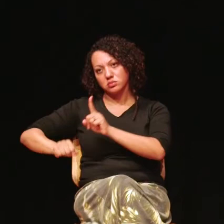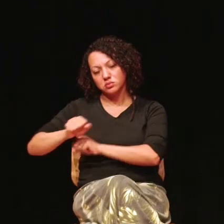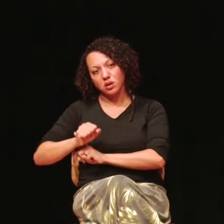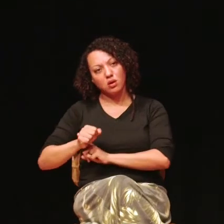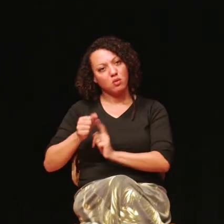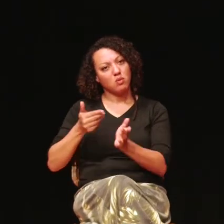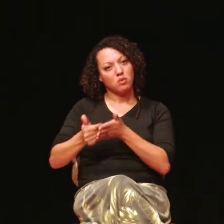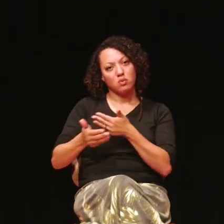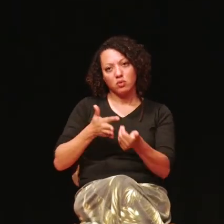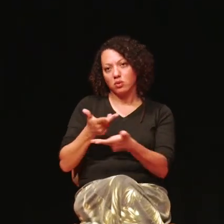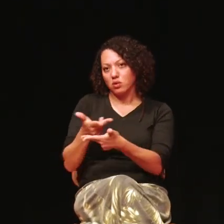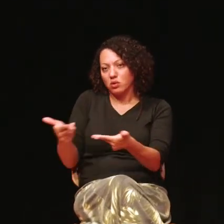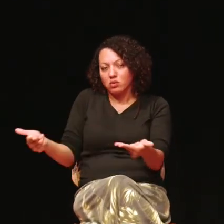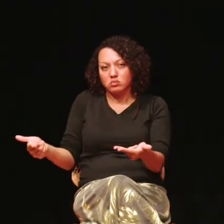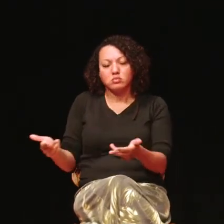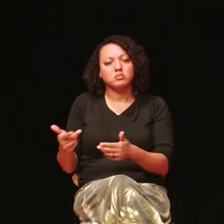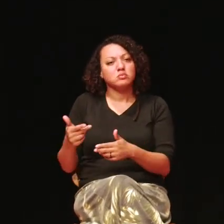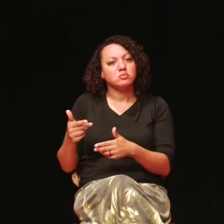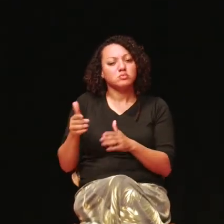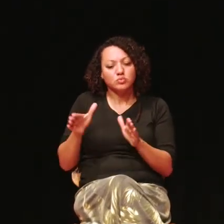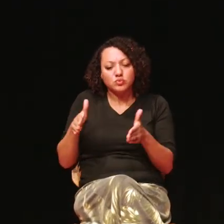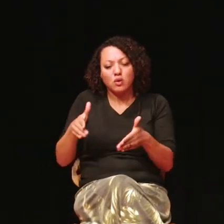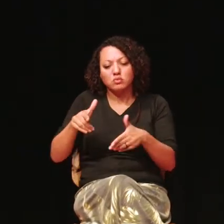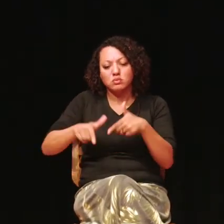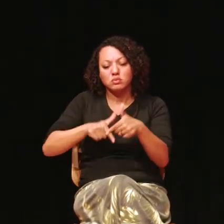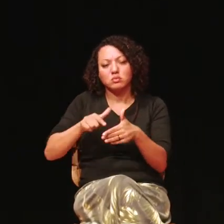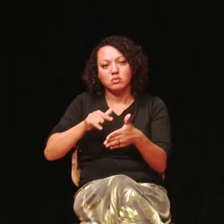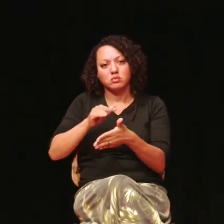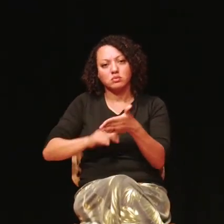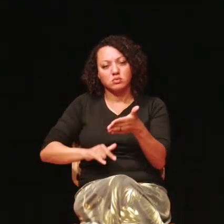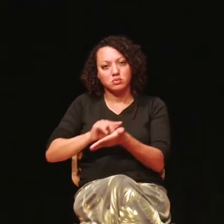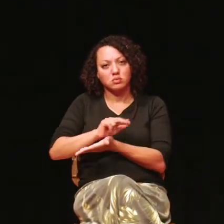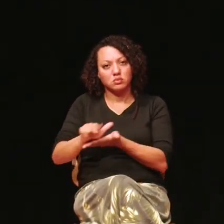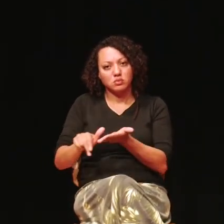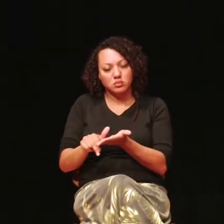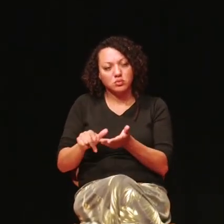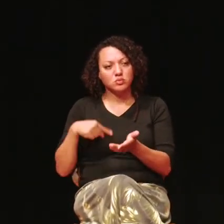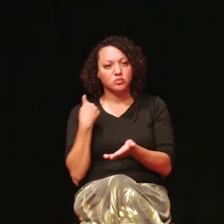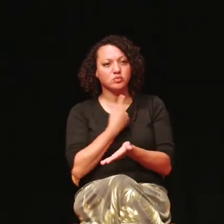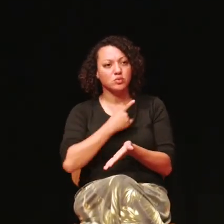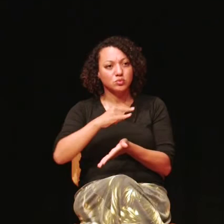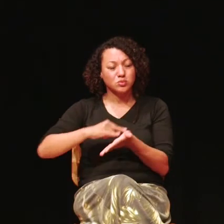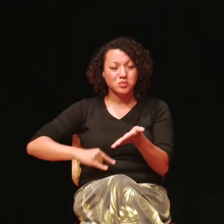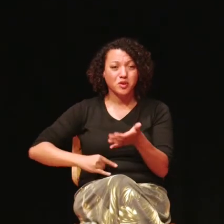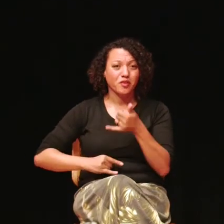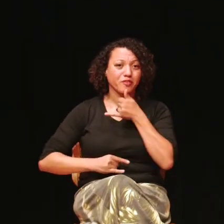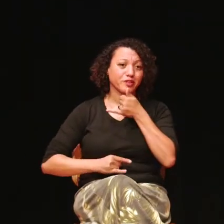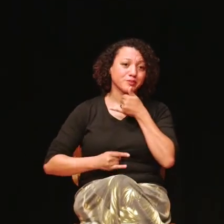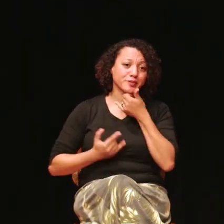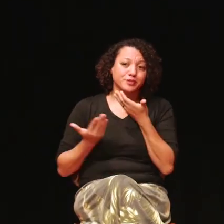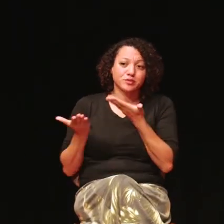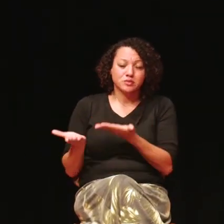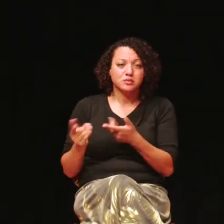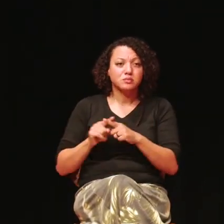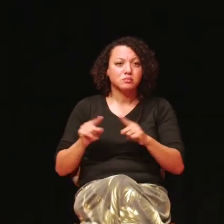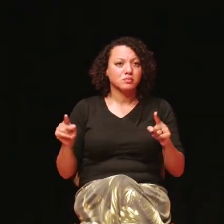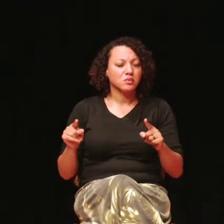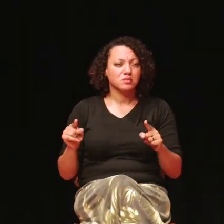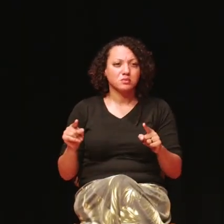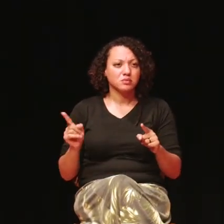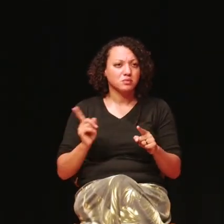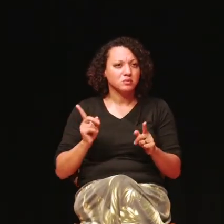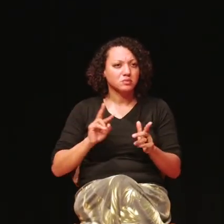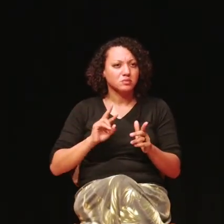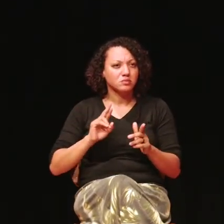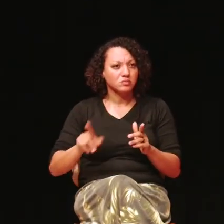qualquer outro tipo de história. Trabalha com documentos. Os nossos documentos, infelizmente, são esses, mas não quer dizer que